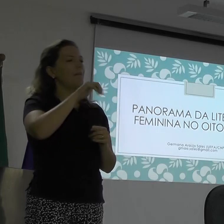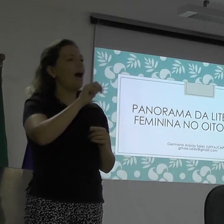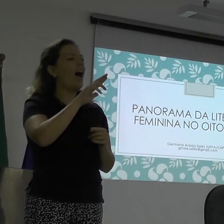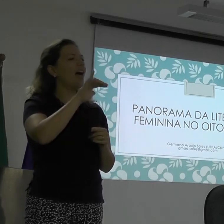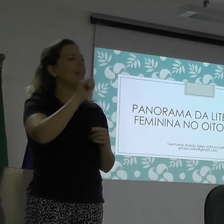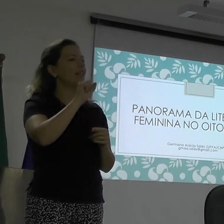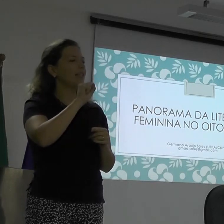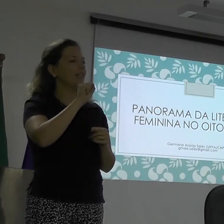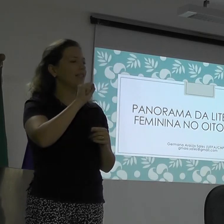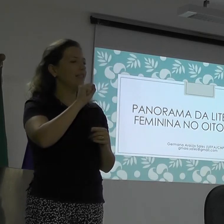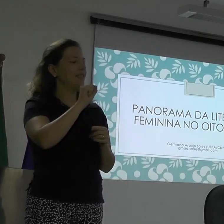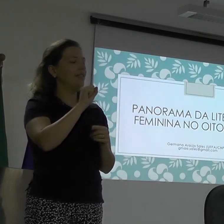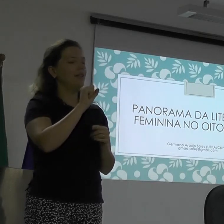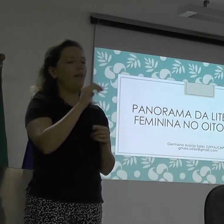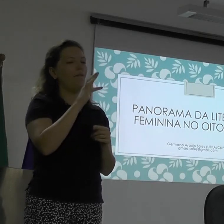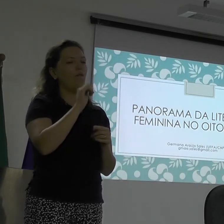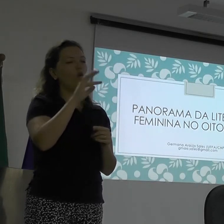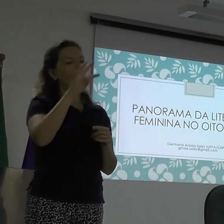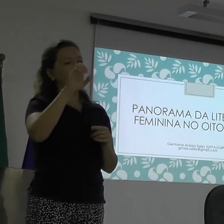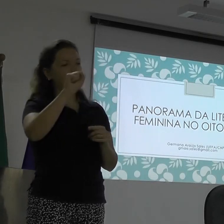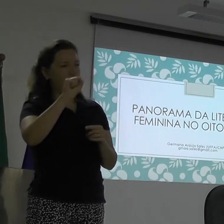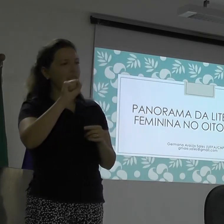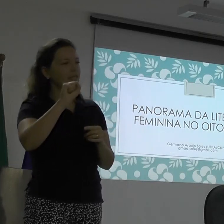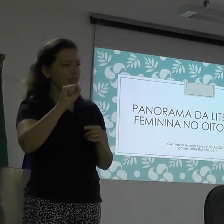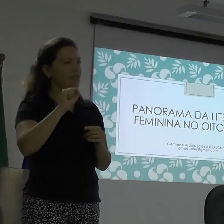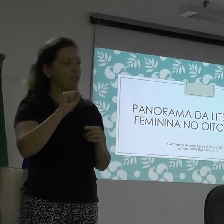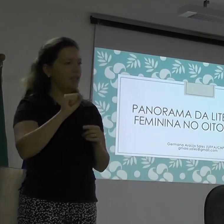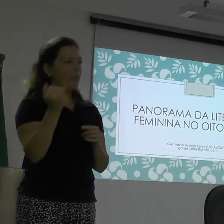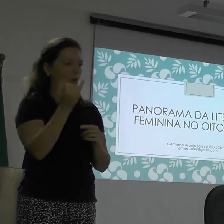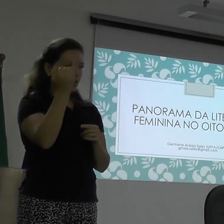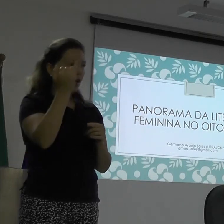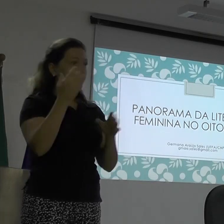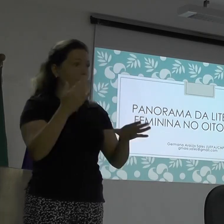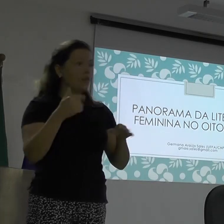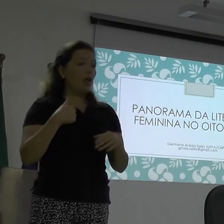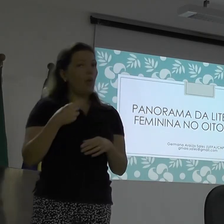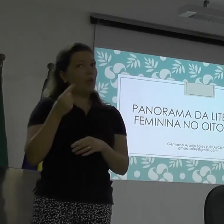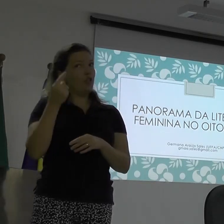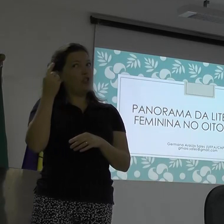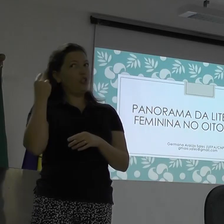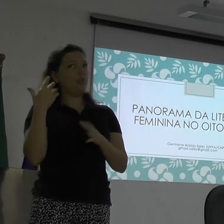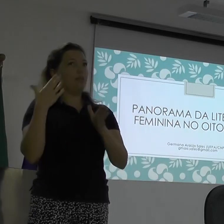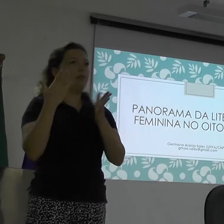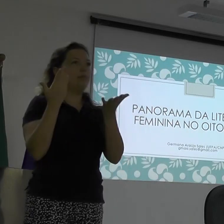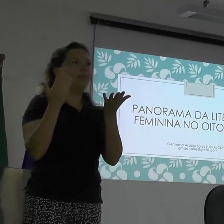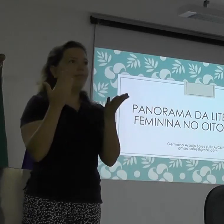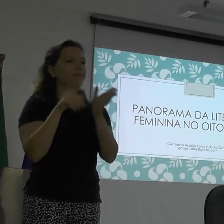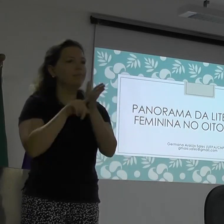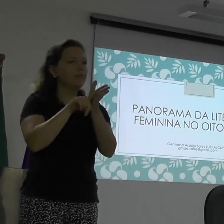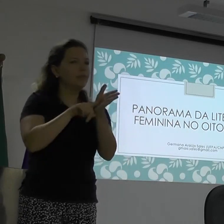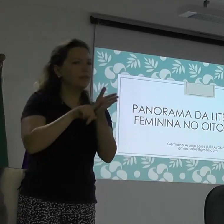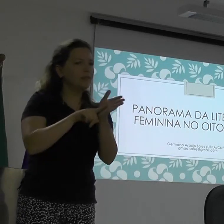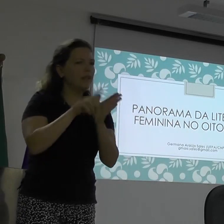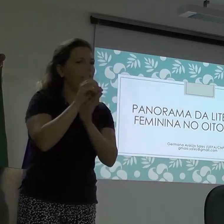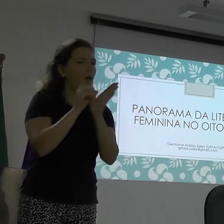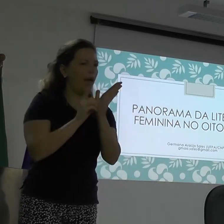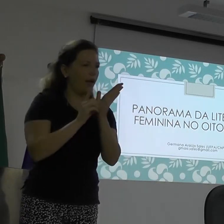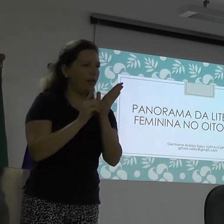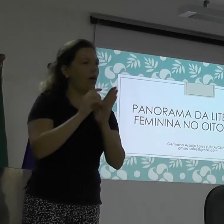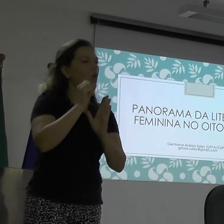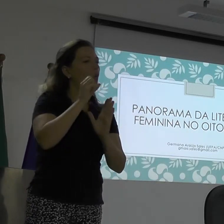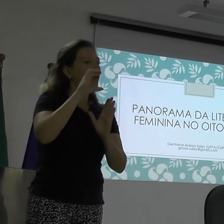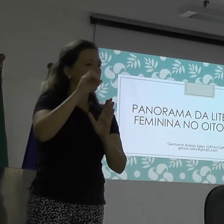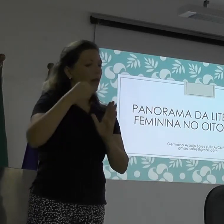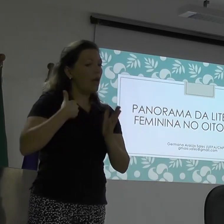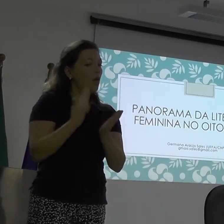Eu sou um pouco antiga, então eu fiz graduação na década de 80. E estudei nas histórias